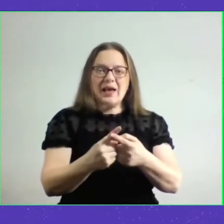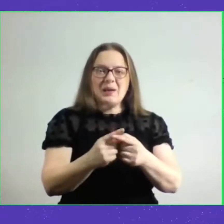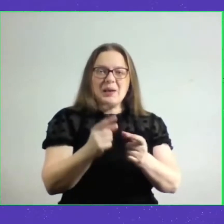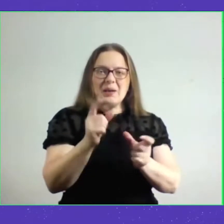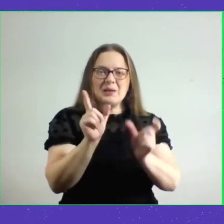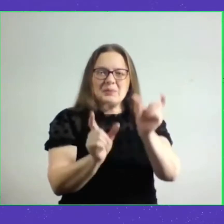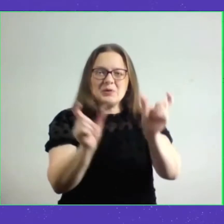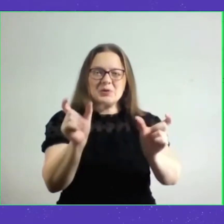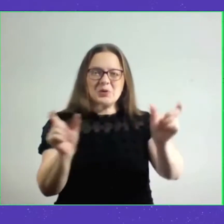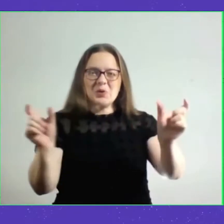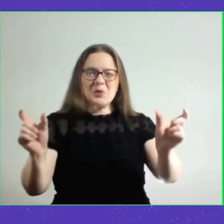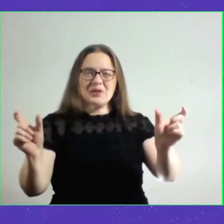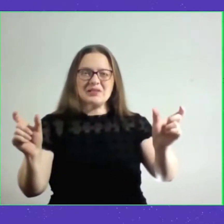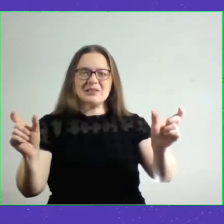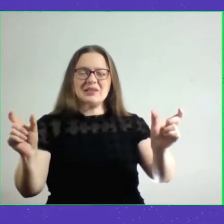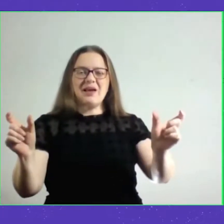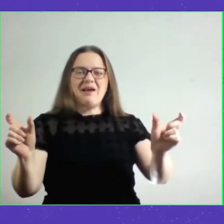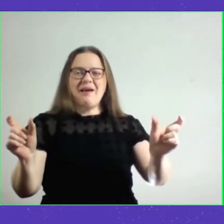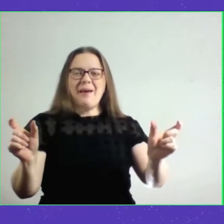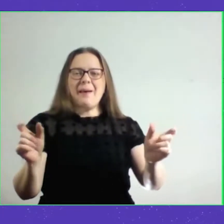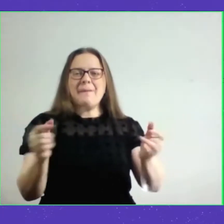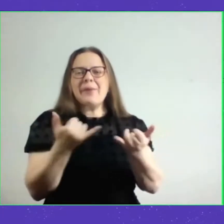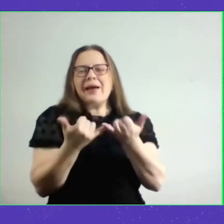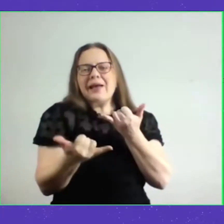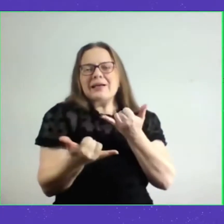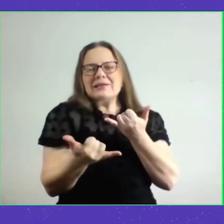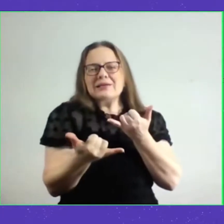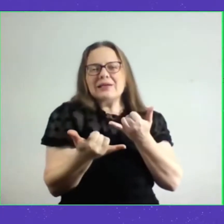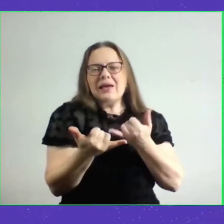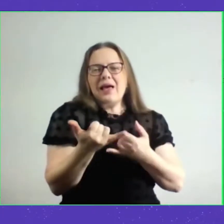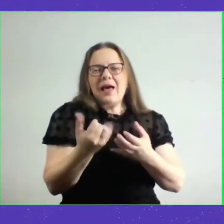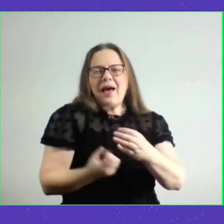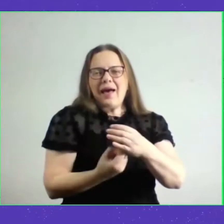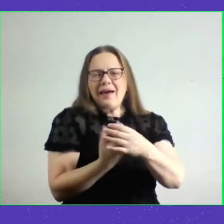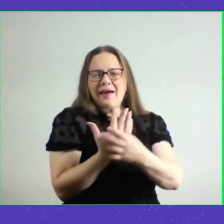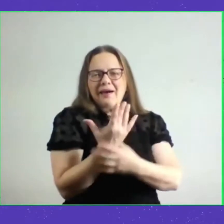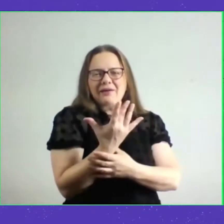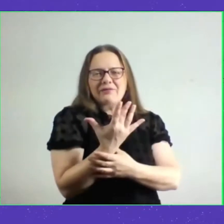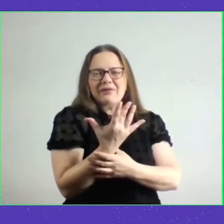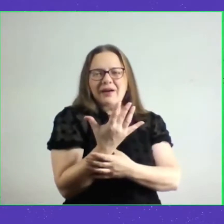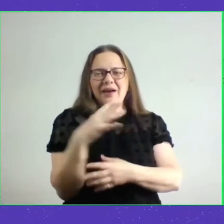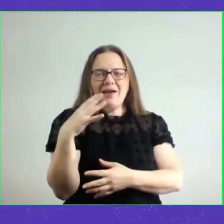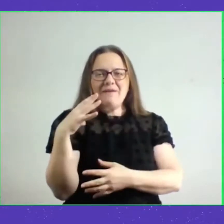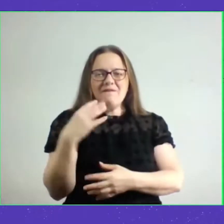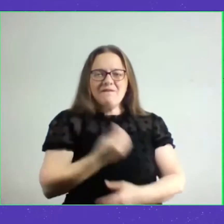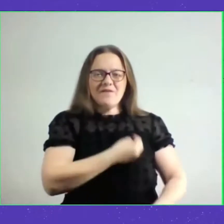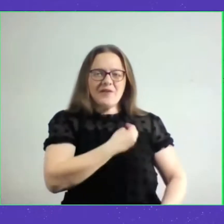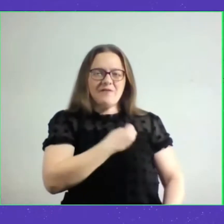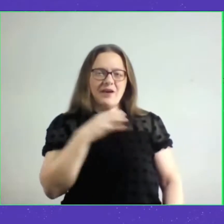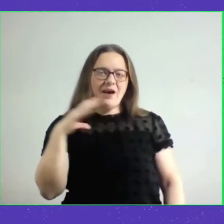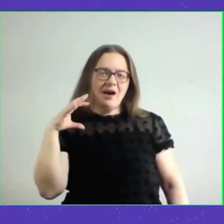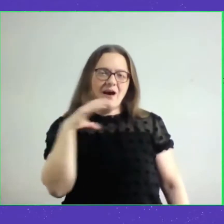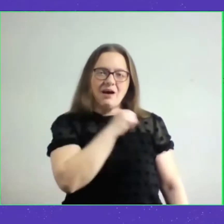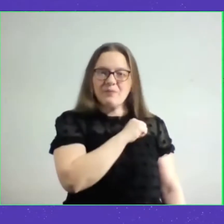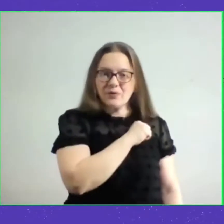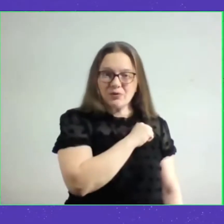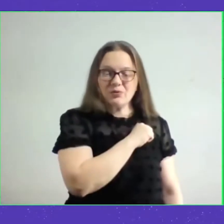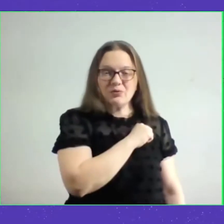como a flor da erva. Seca-se a erva e cai a sua flor. A palavra do Senhor,